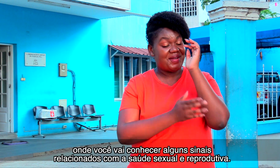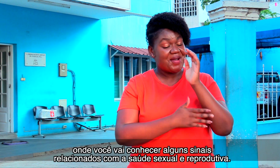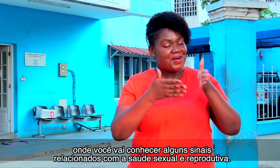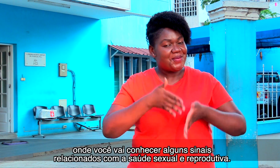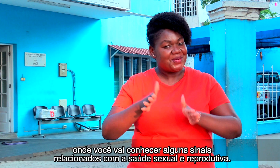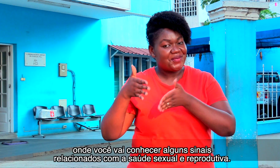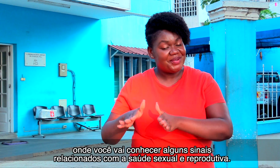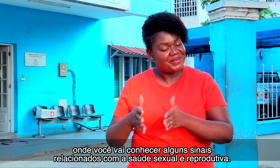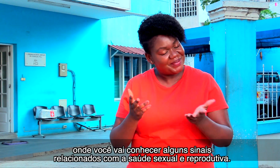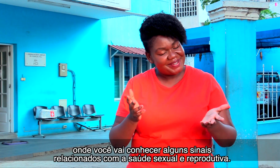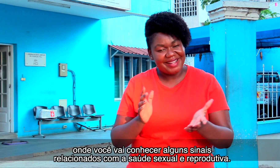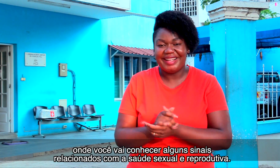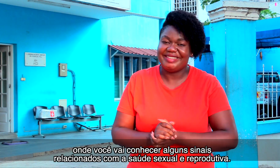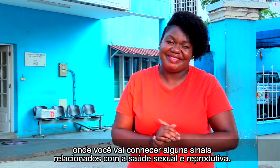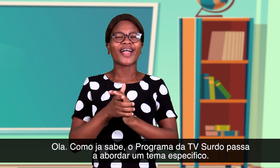e reprodutiva.